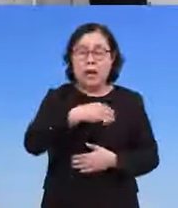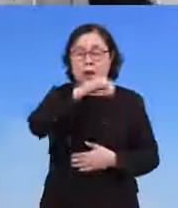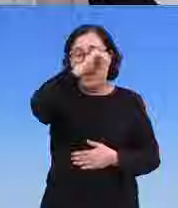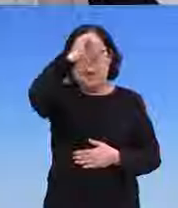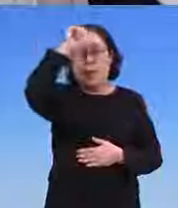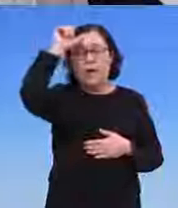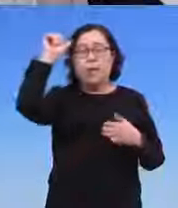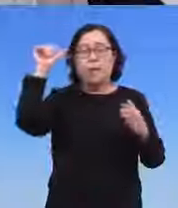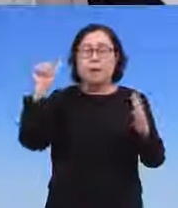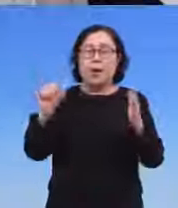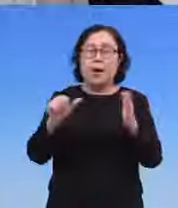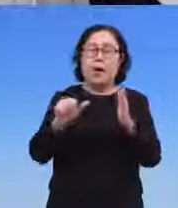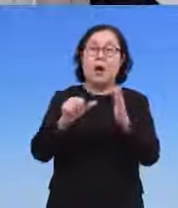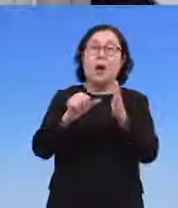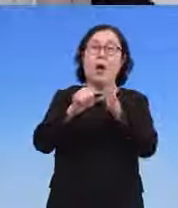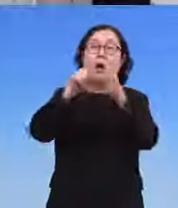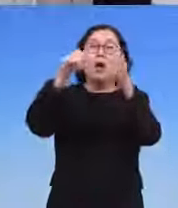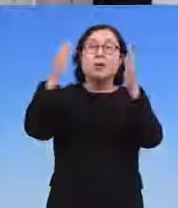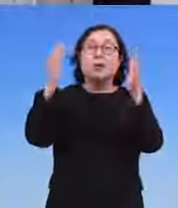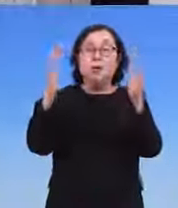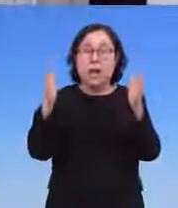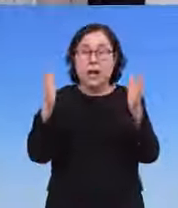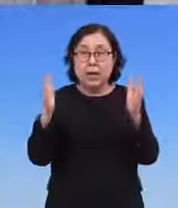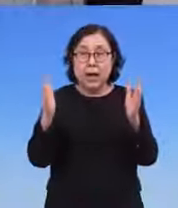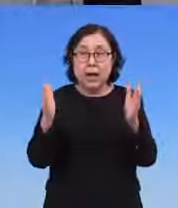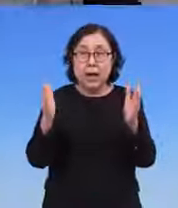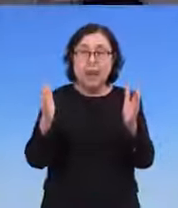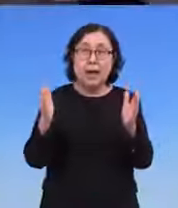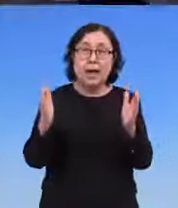내 평생에